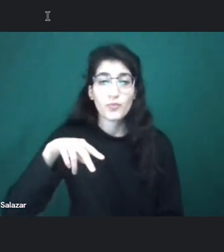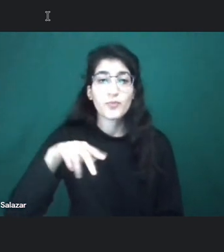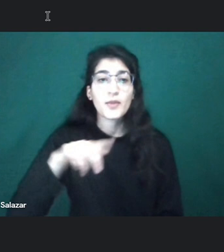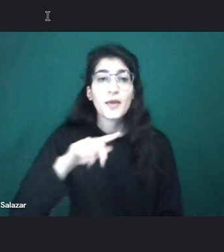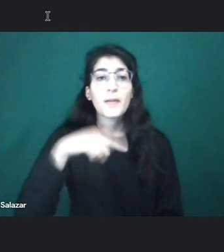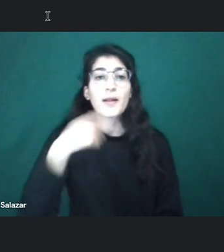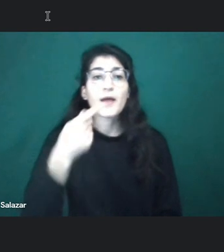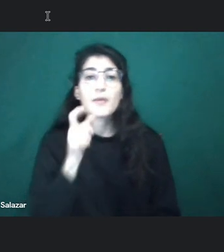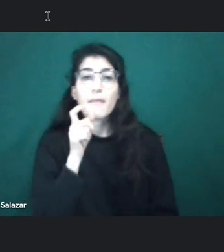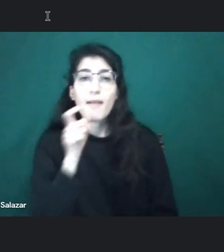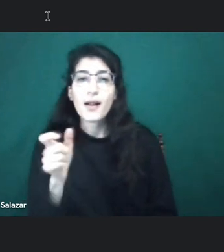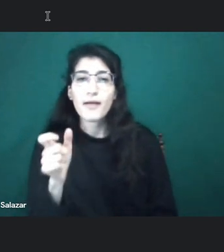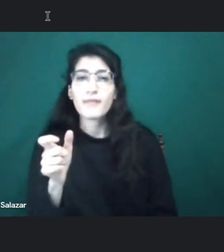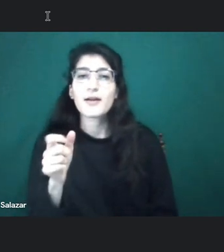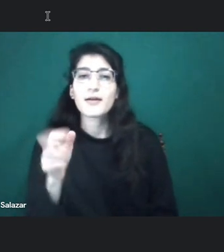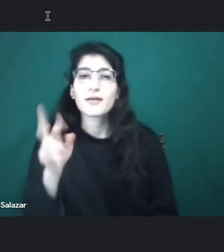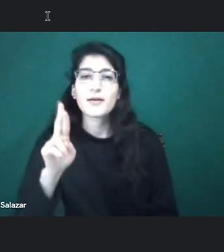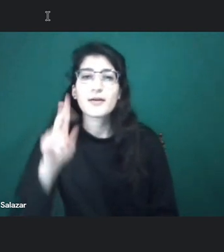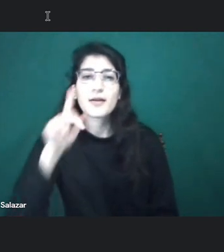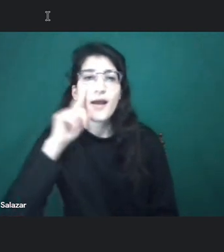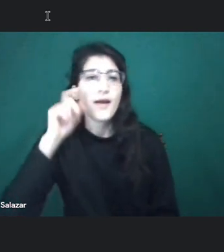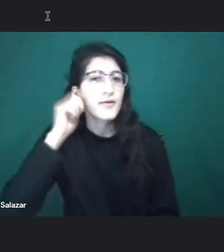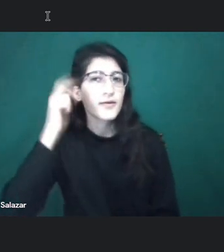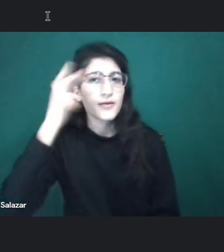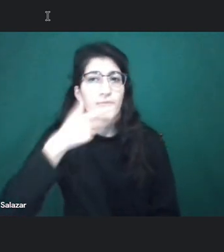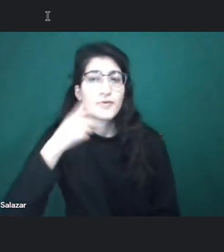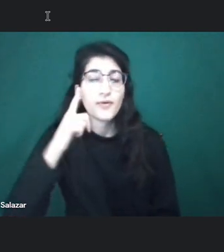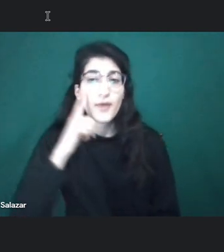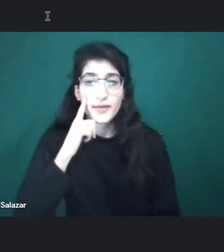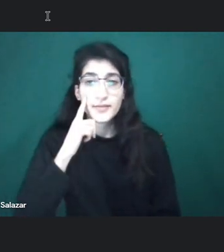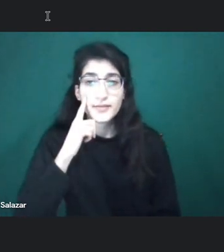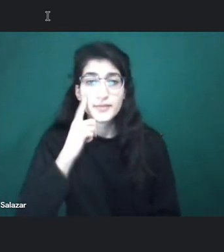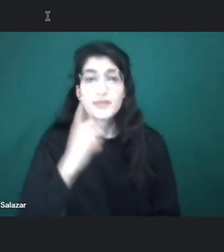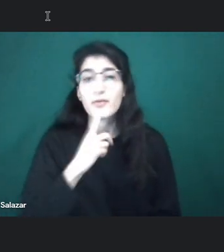Ahí sustantivo. Bien. ¿Cómo se dan cuenta que es sustantivo?